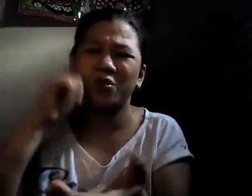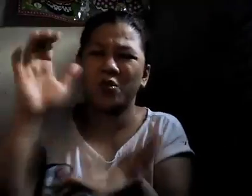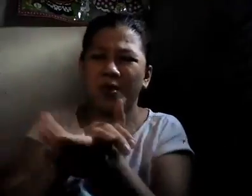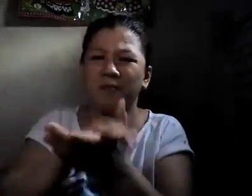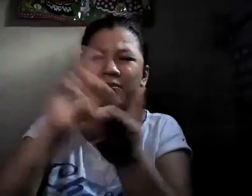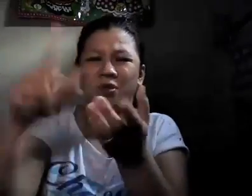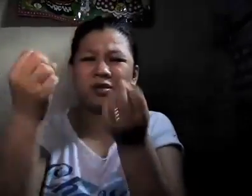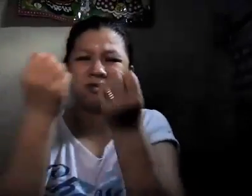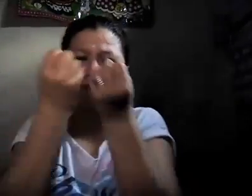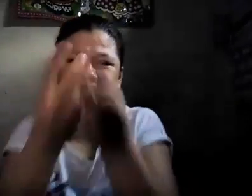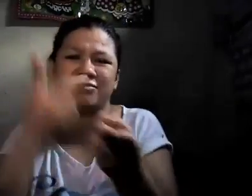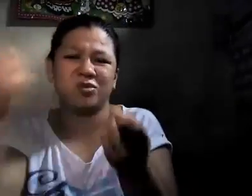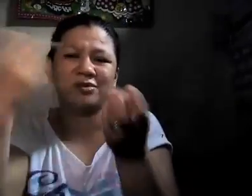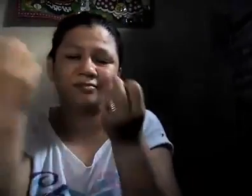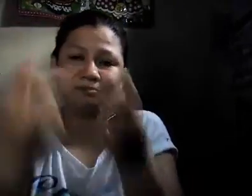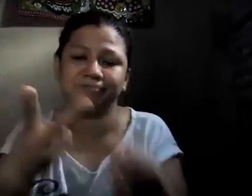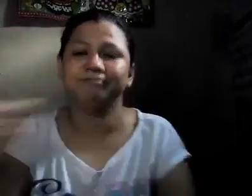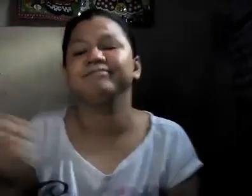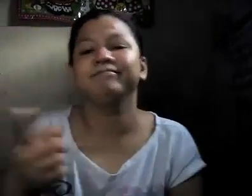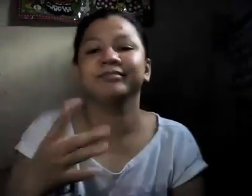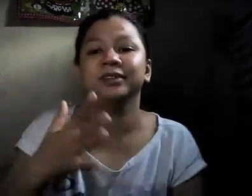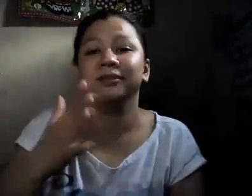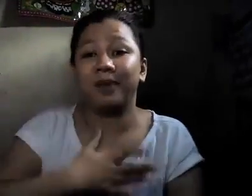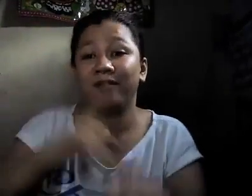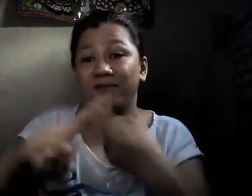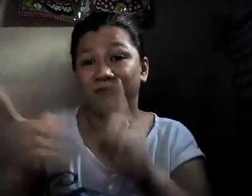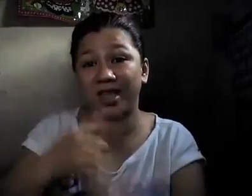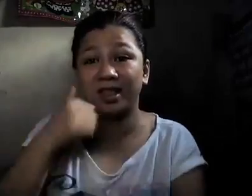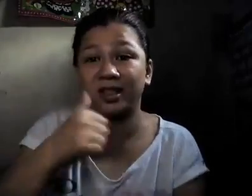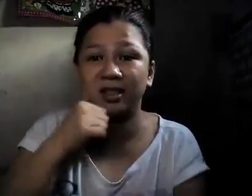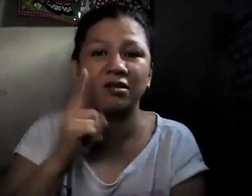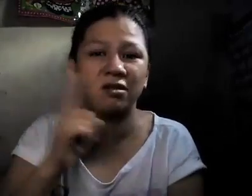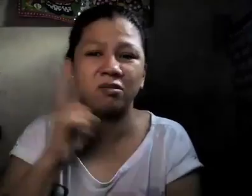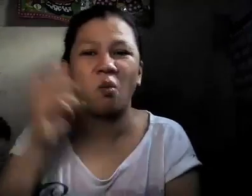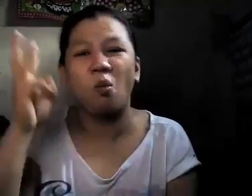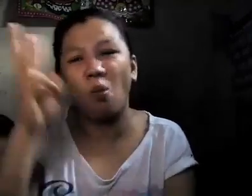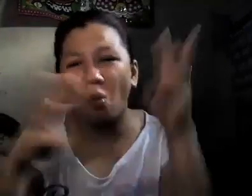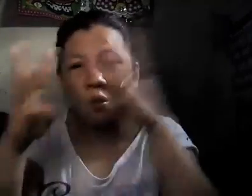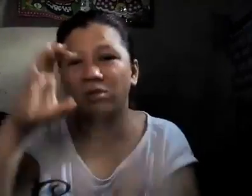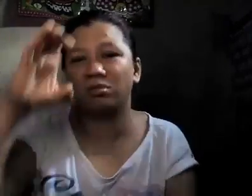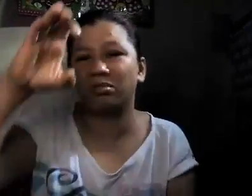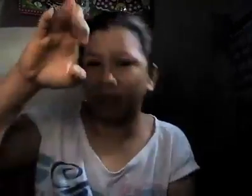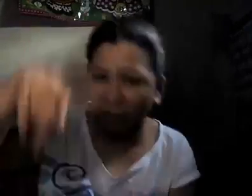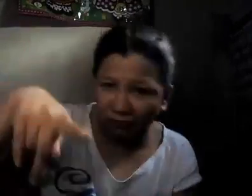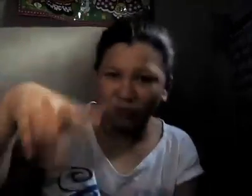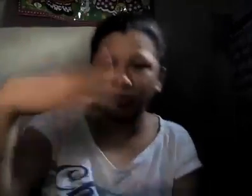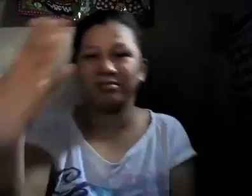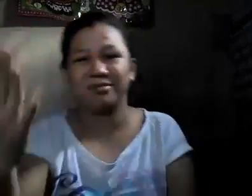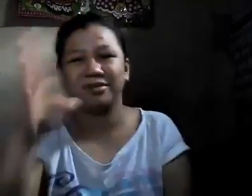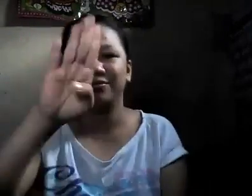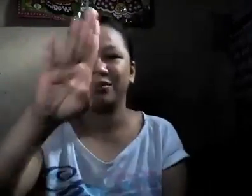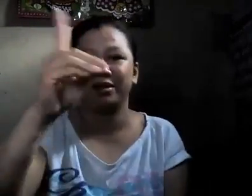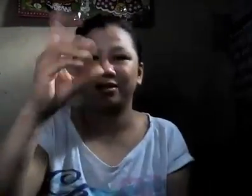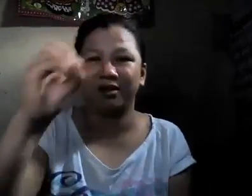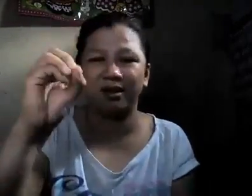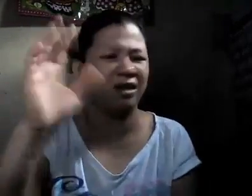and fresh floral fragrance. Makes hair smooth and fragrant. Okay, done. Nakakagigil! Sa bawat araw,